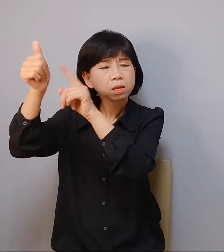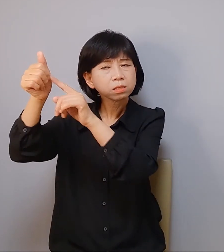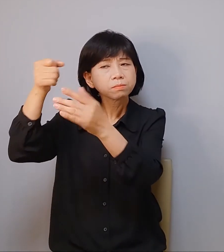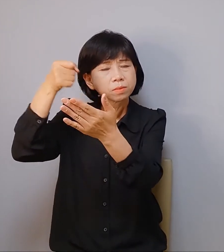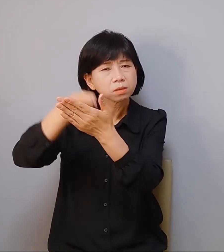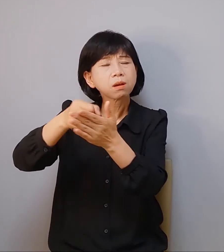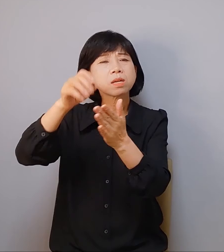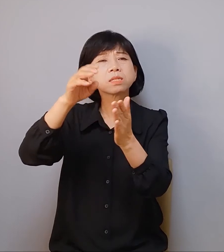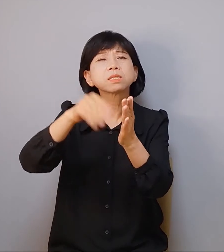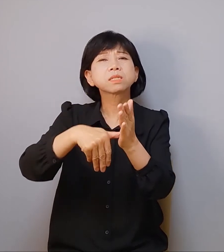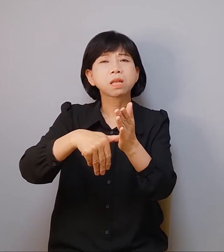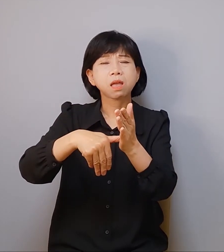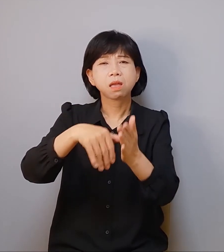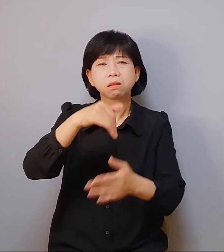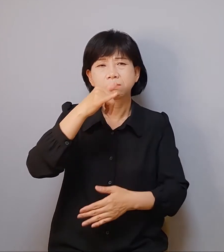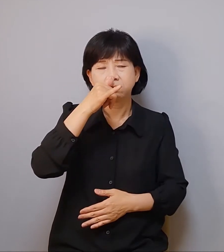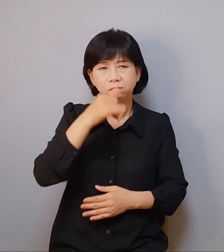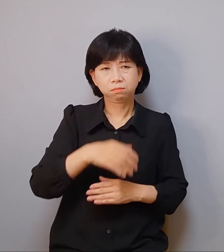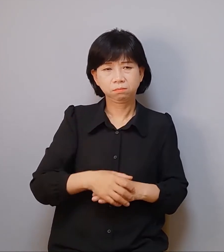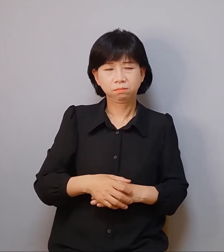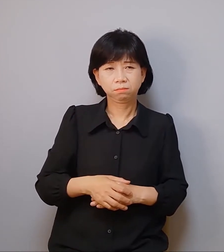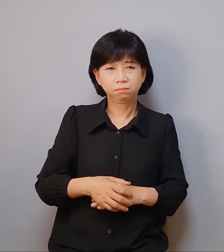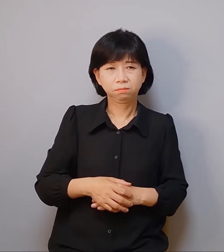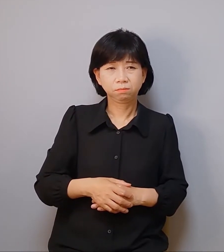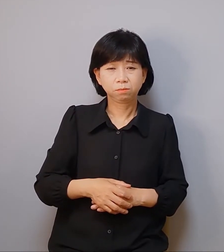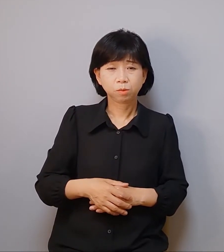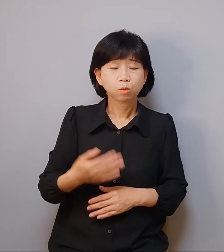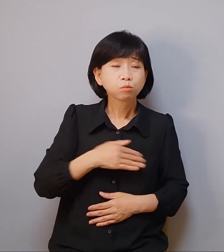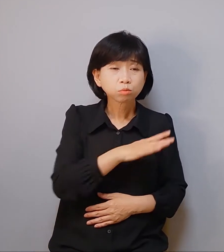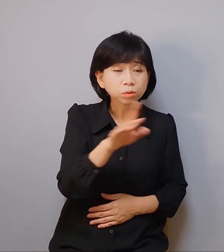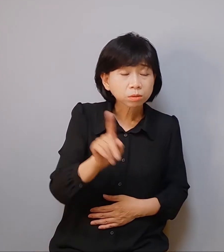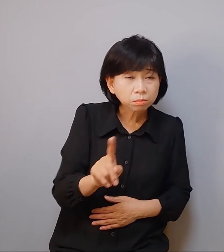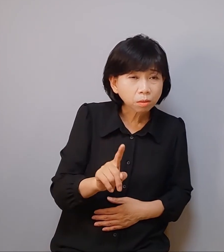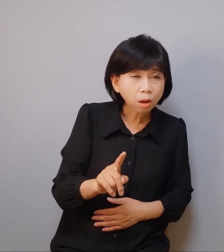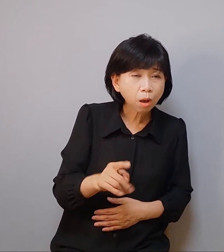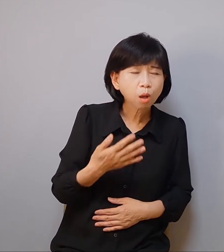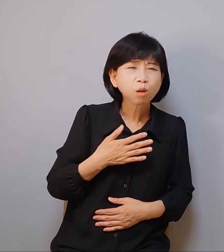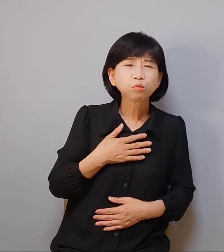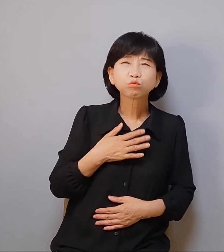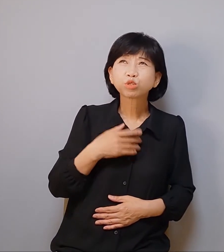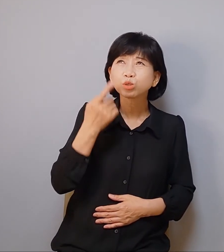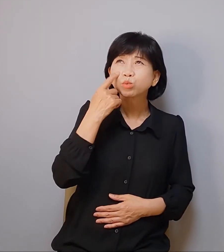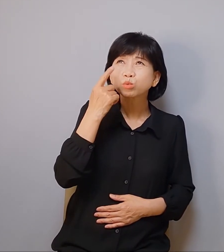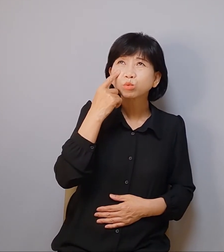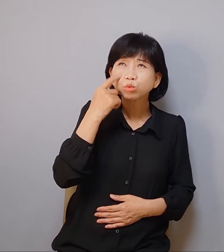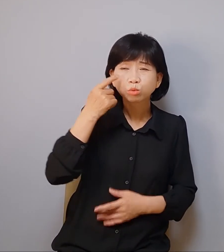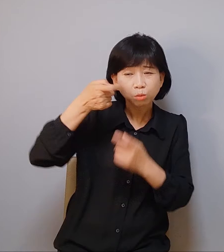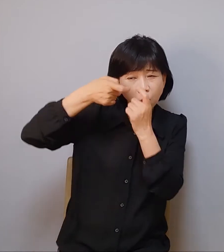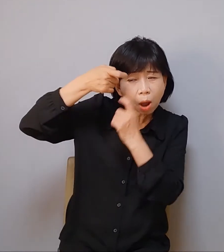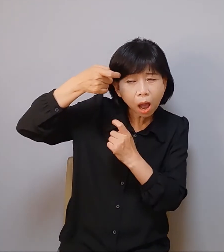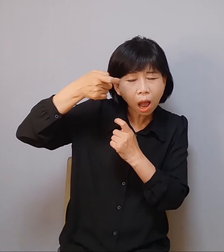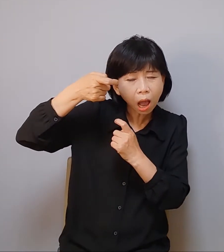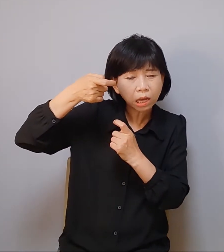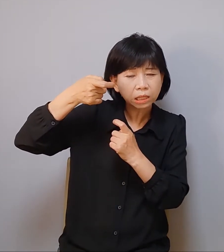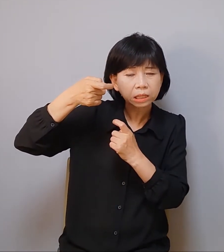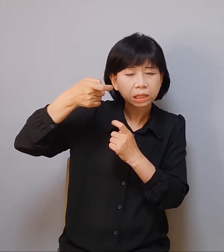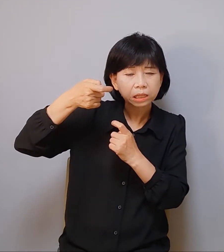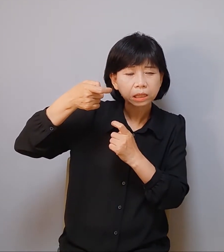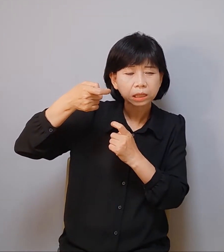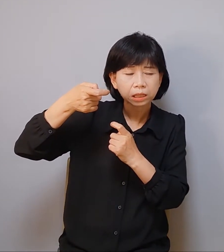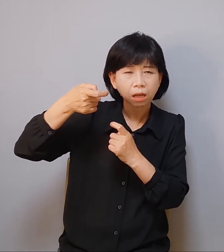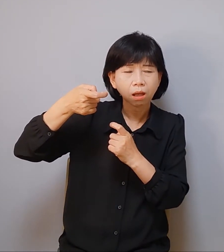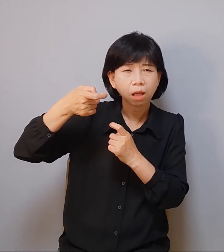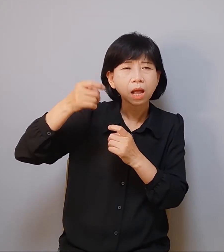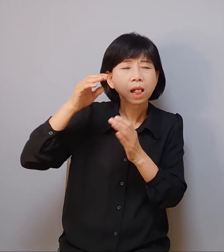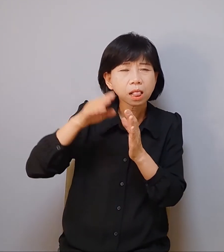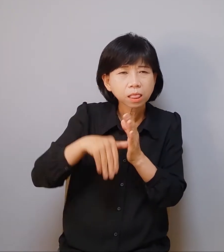그러나 자칫 우리는요, 나의 눈으로 확인해야 믿는 거예요. 확신은 내가 보고 확인해야 생긴다는 거죠.